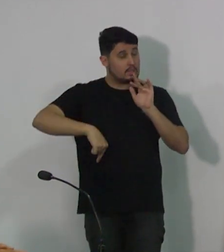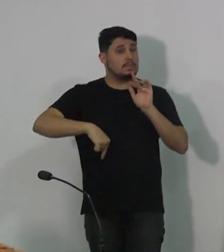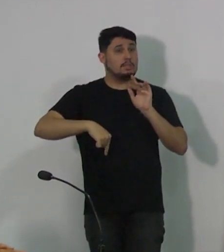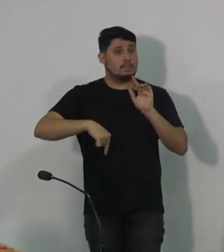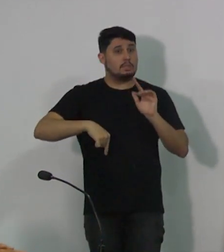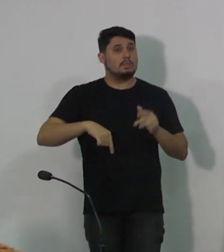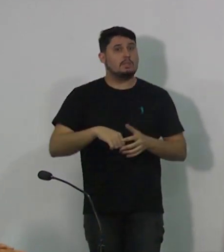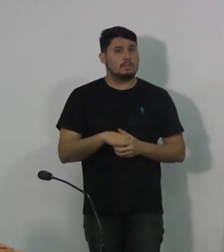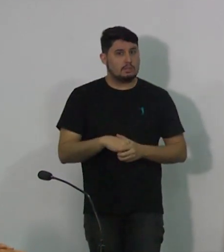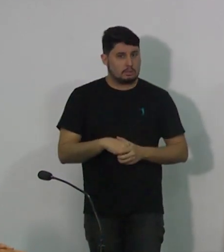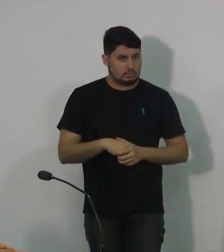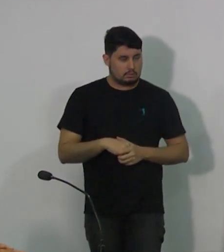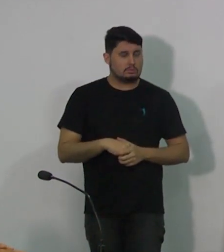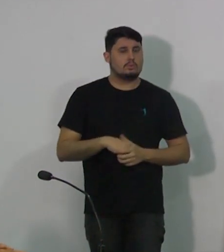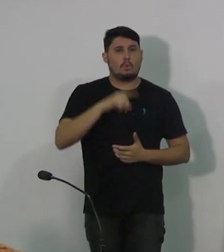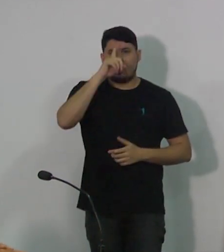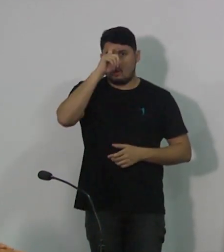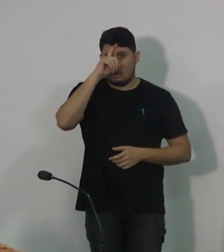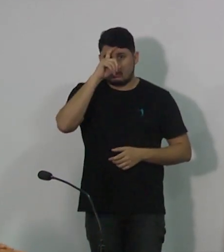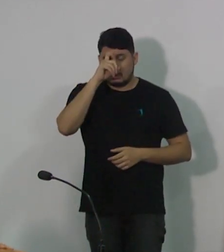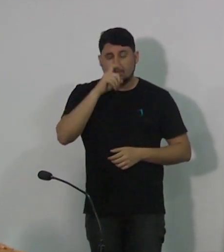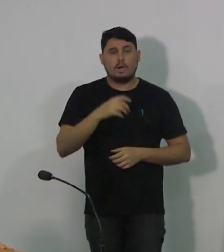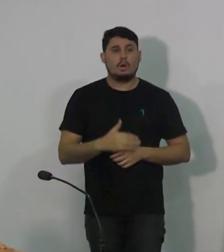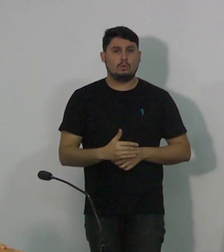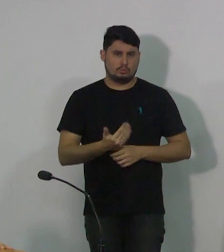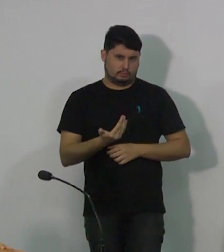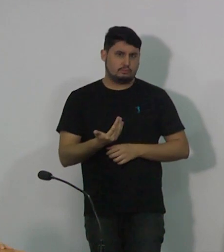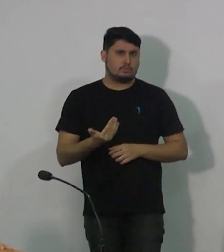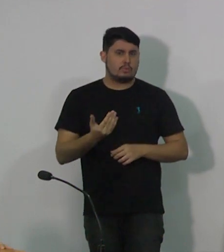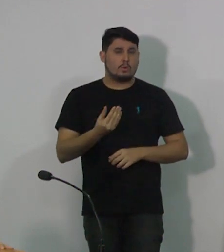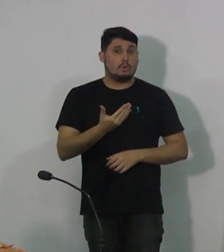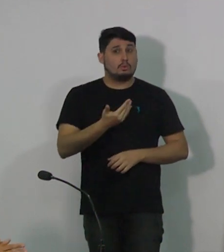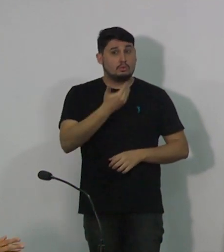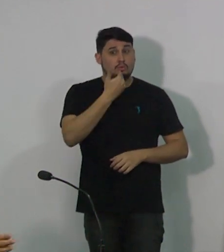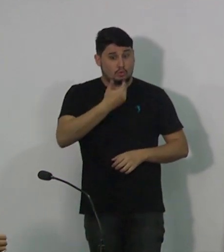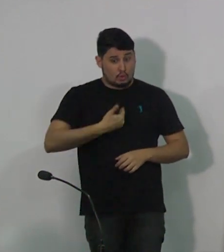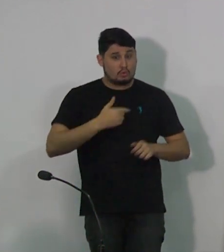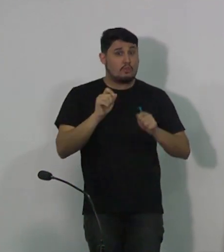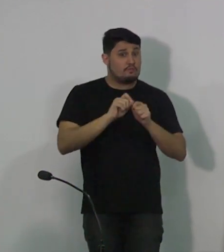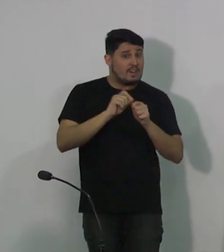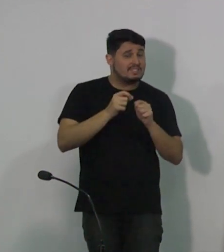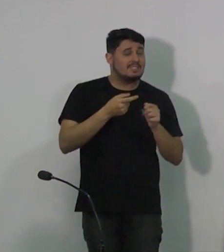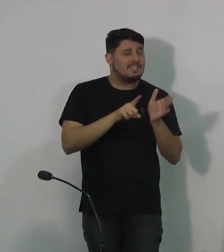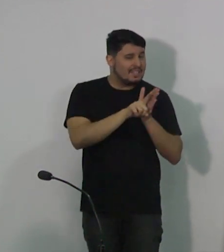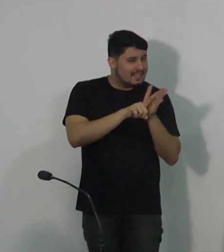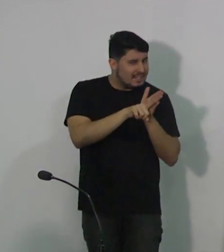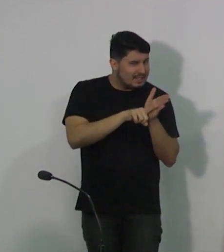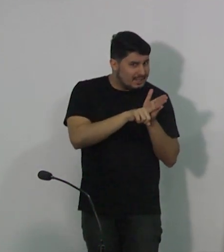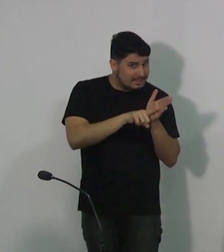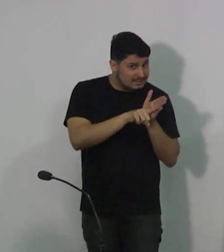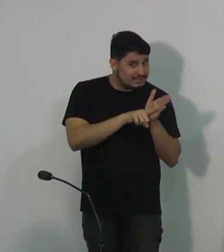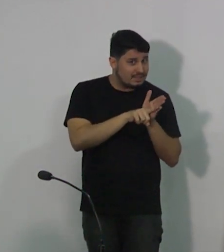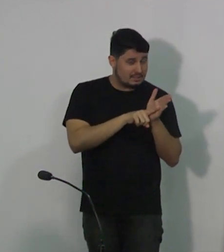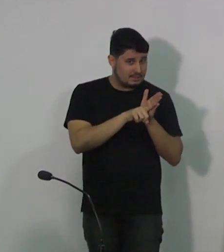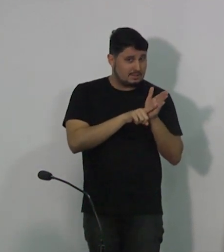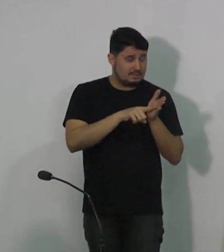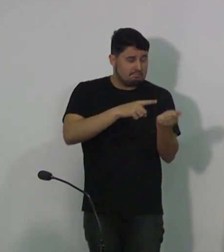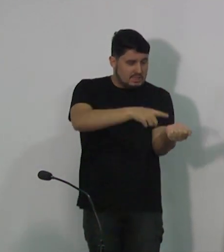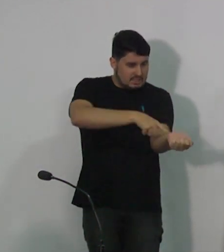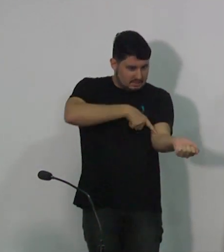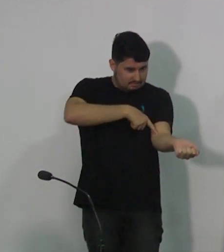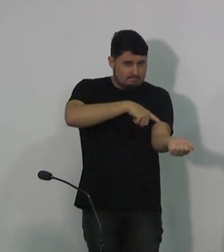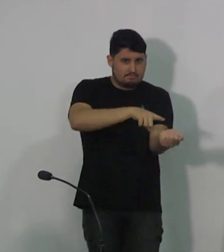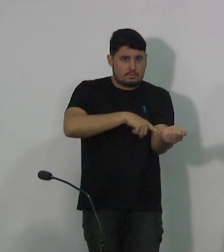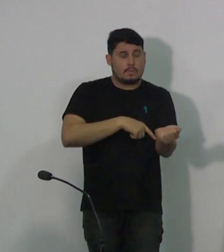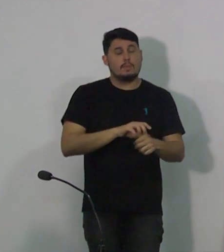o serviço de saúde que nos solicitou a coleta do exame. Quando ela veio para cá, a partir do momento